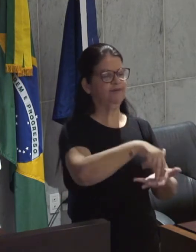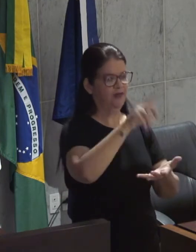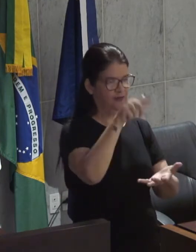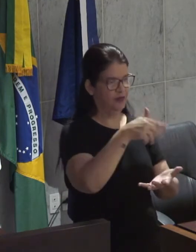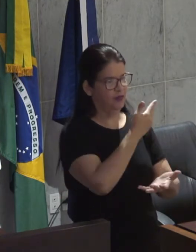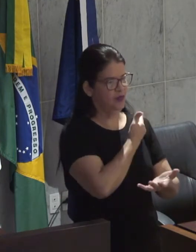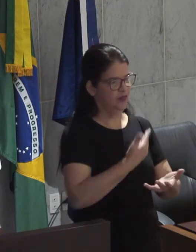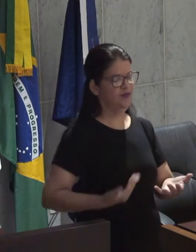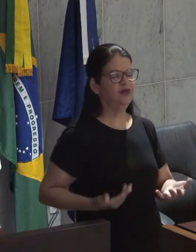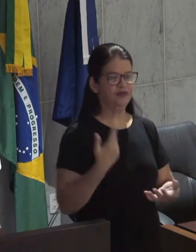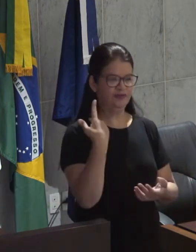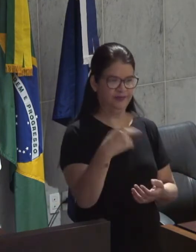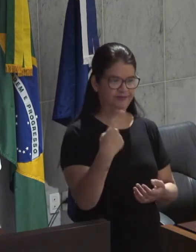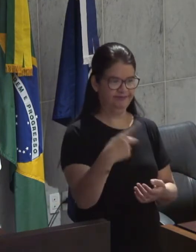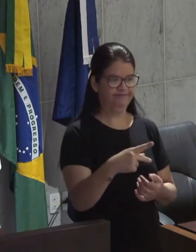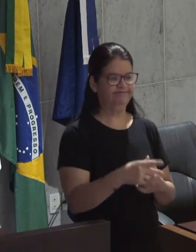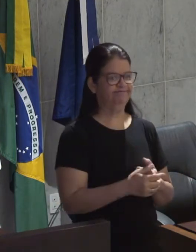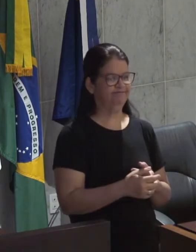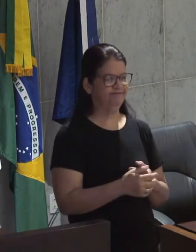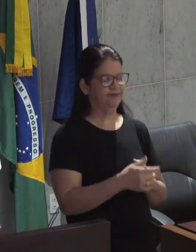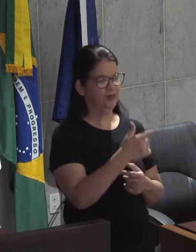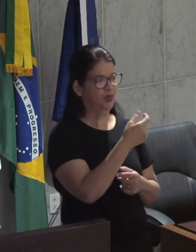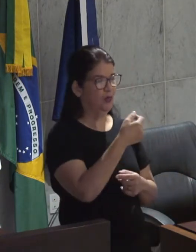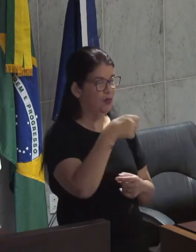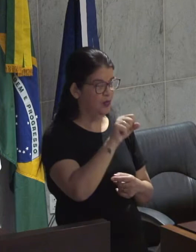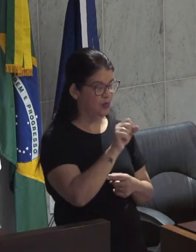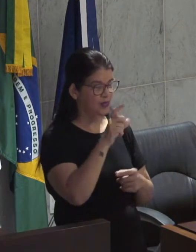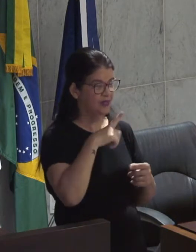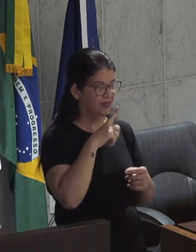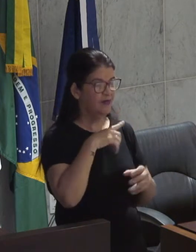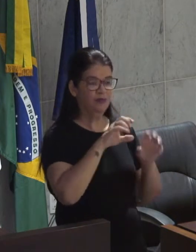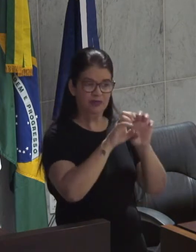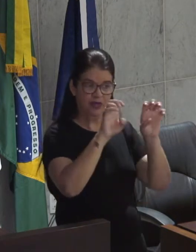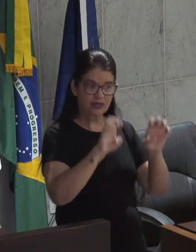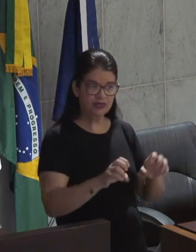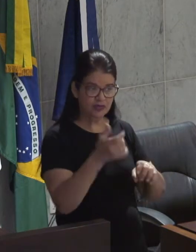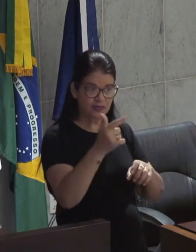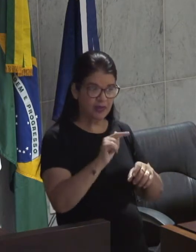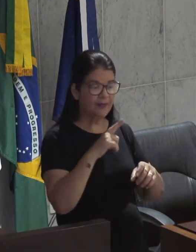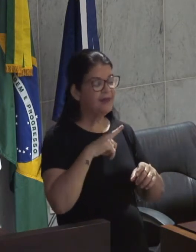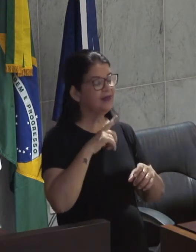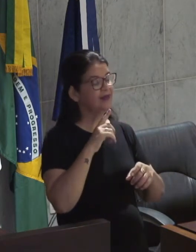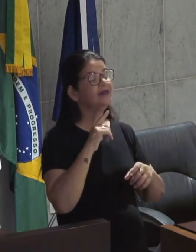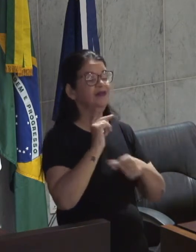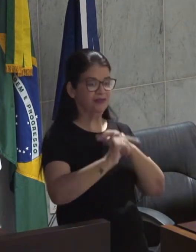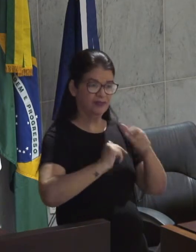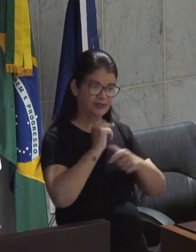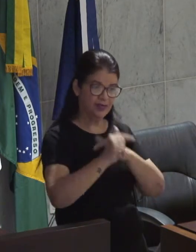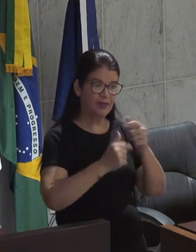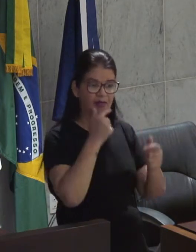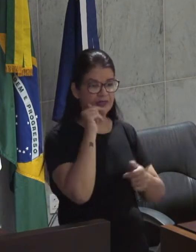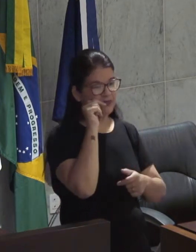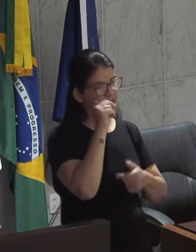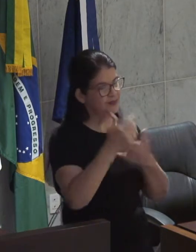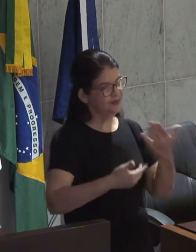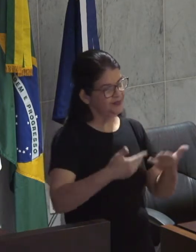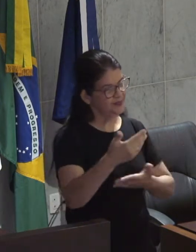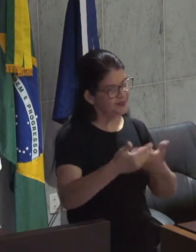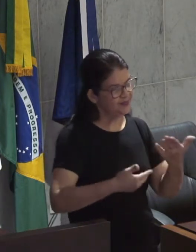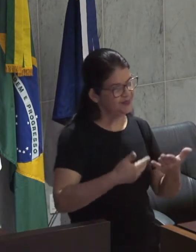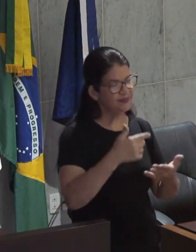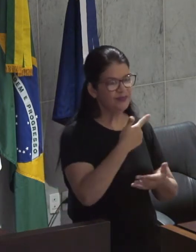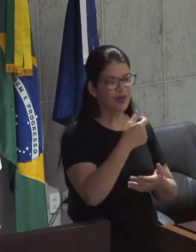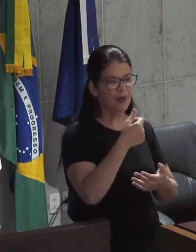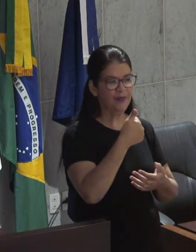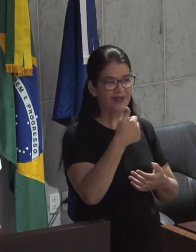governos. Em 2008, nós tivemos a reestruturação da carreira dos servidores e servidoras. Em